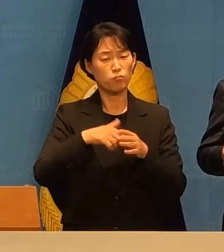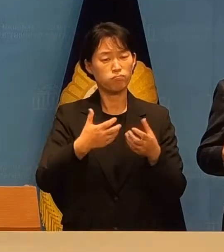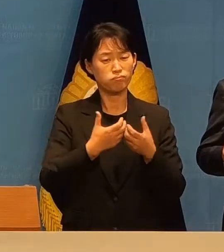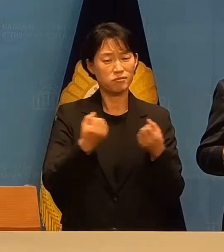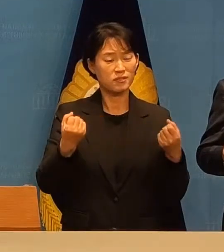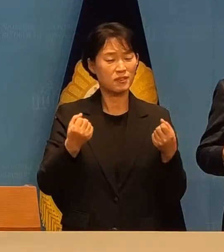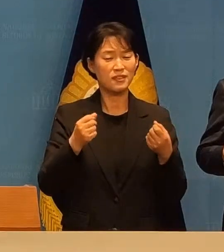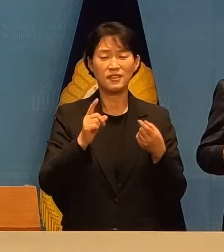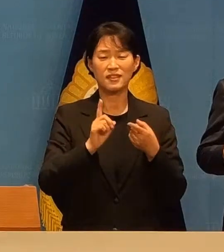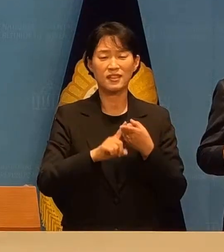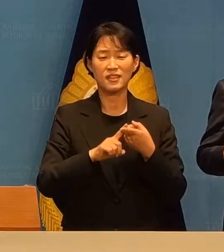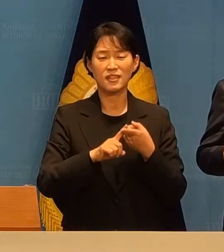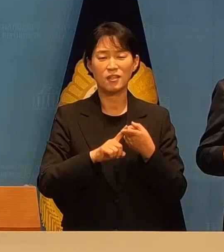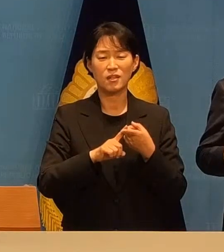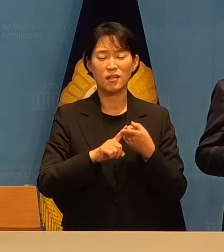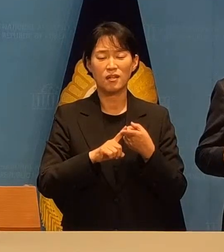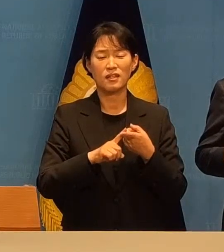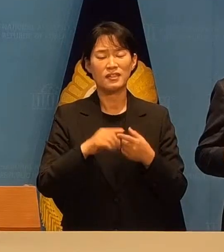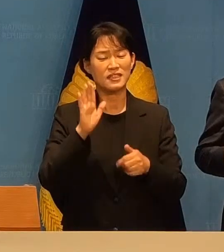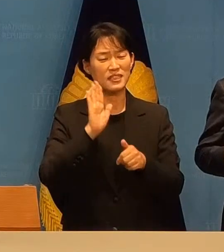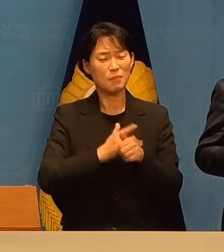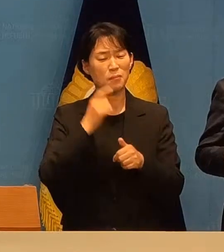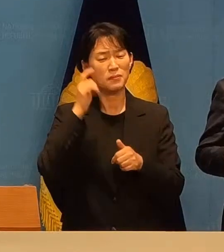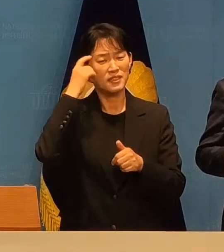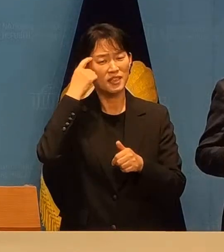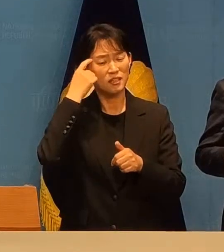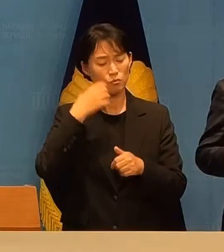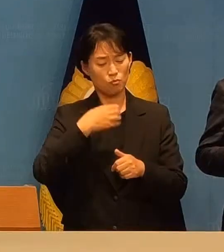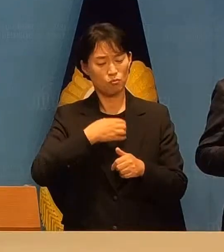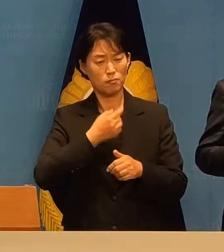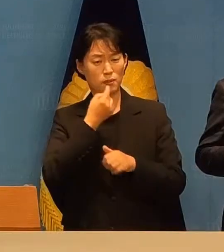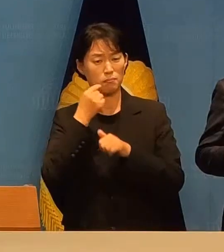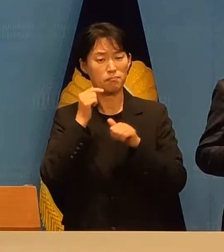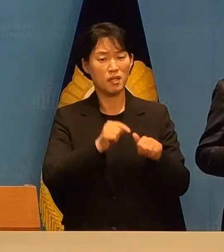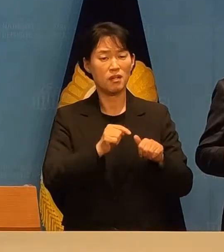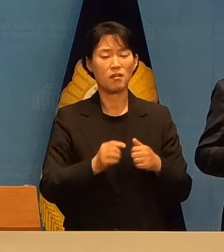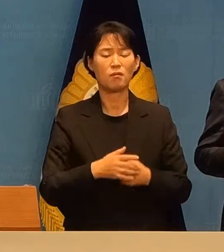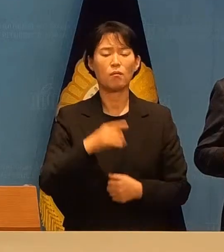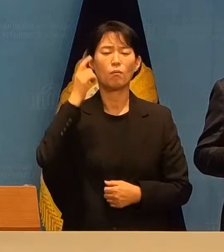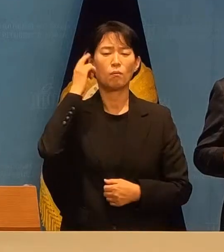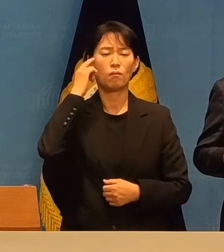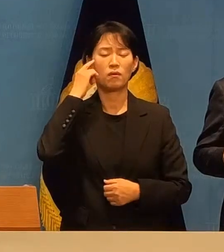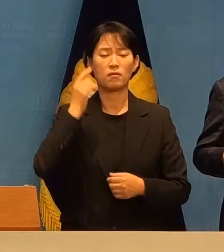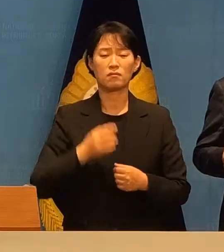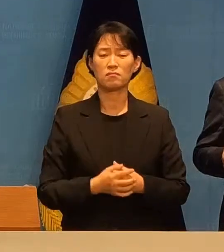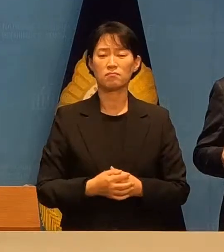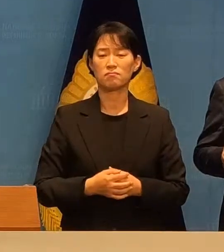원칙을 잘못 이해한 데서 오는 위험한 지시입니다. 왜냐?